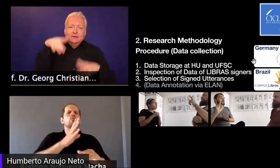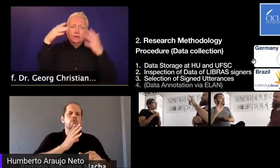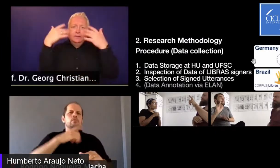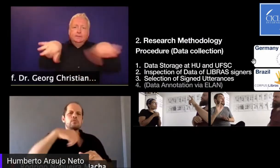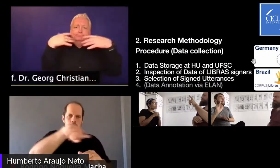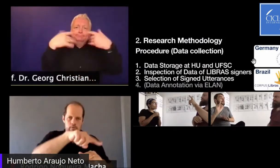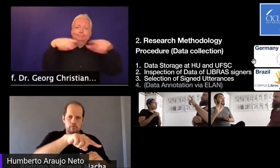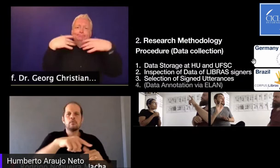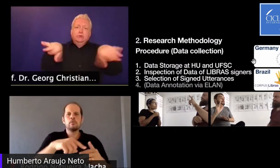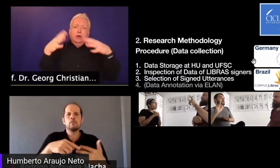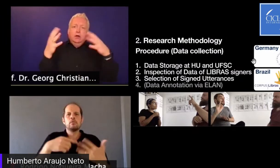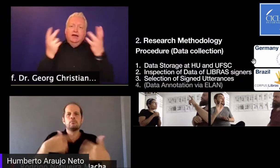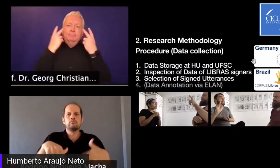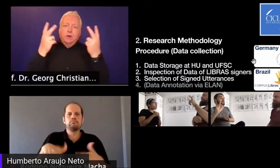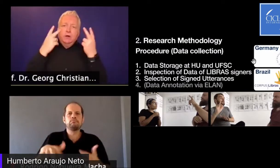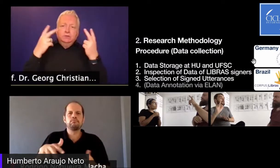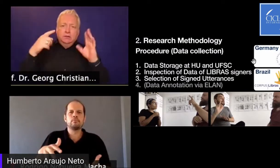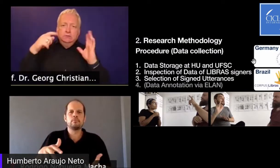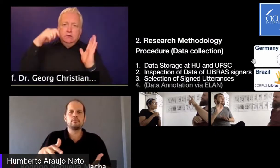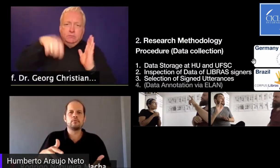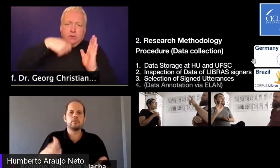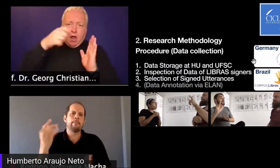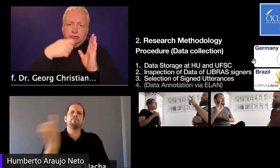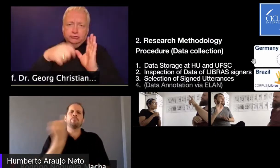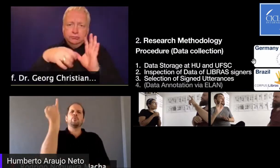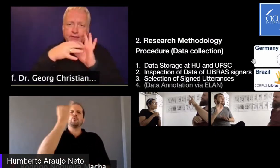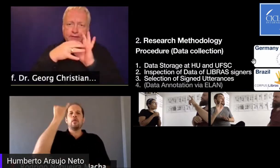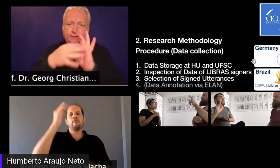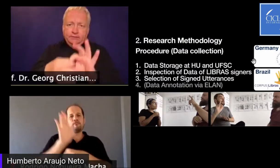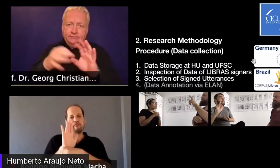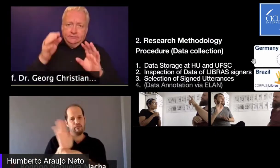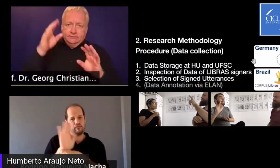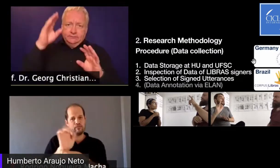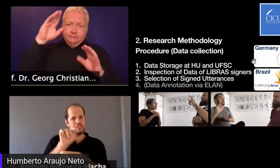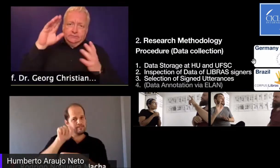o armazenamento desses dados.